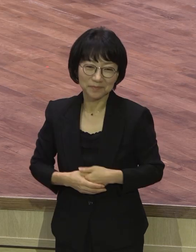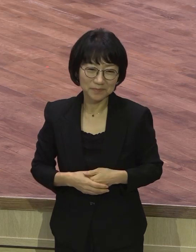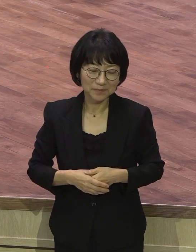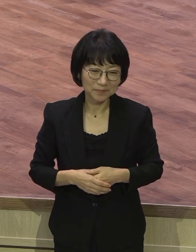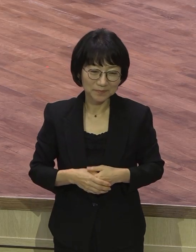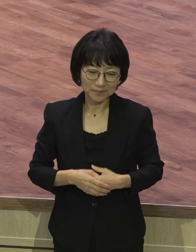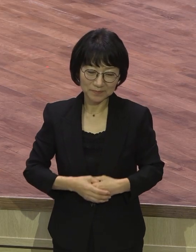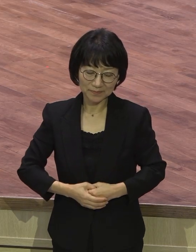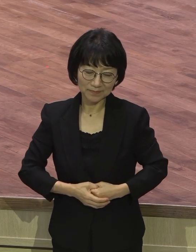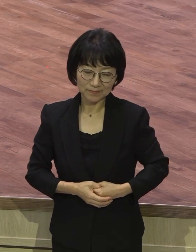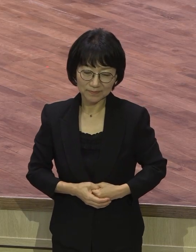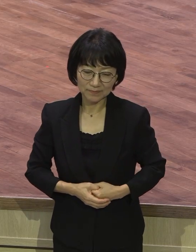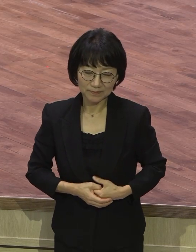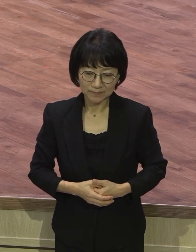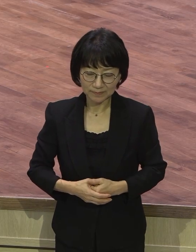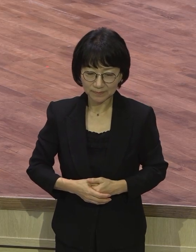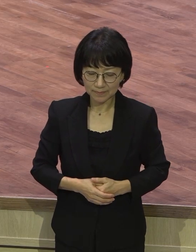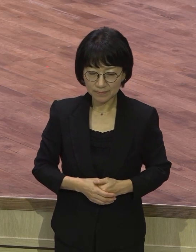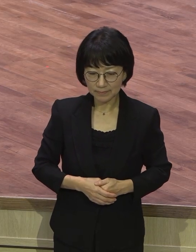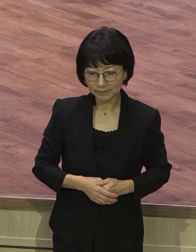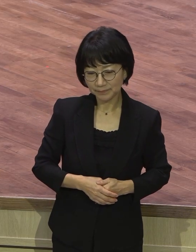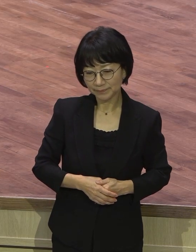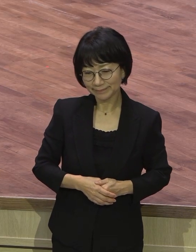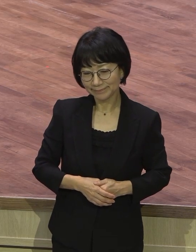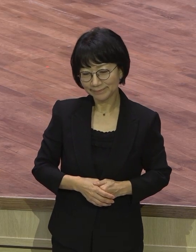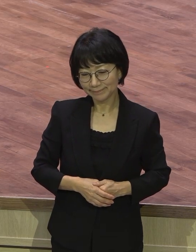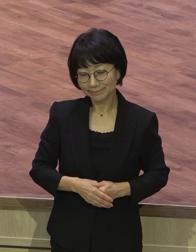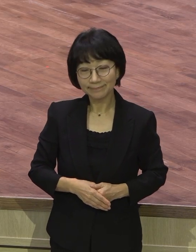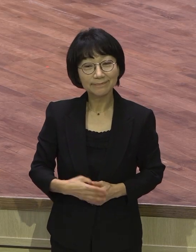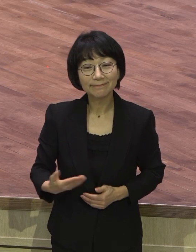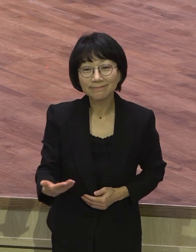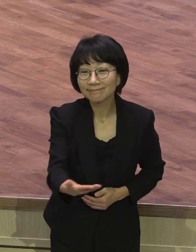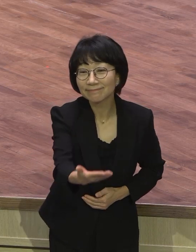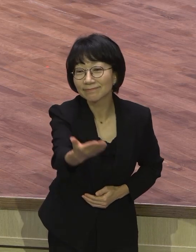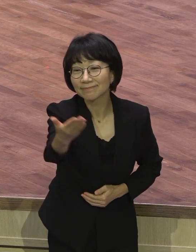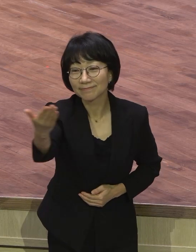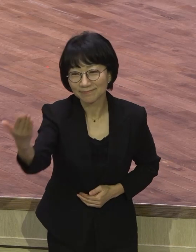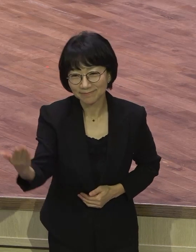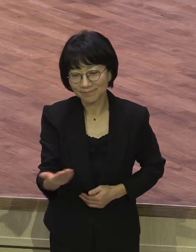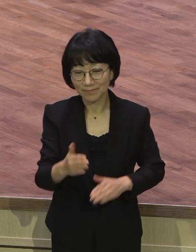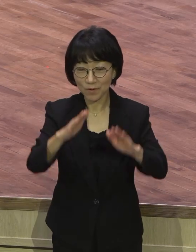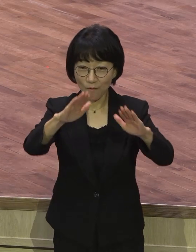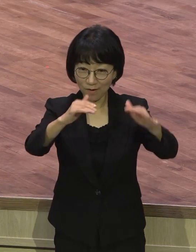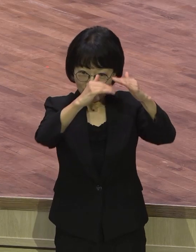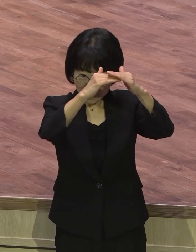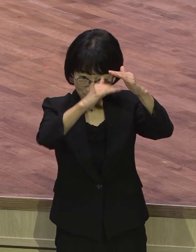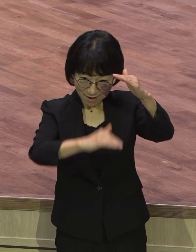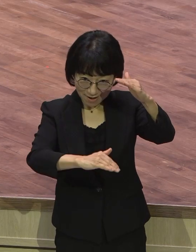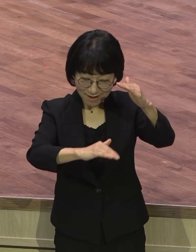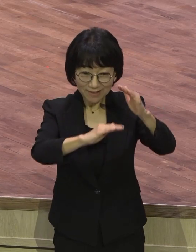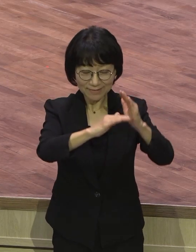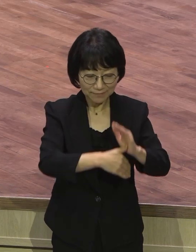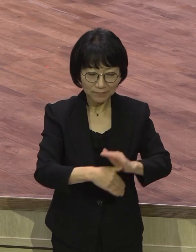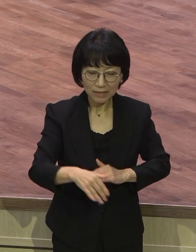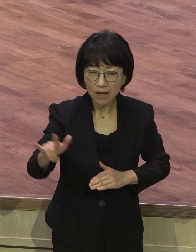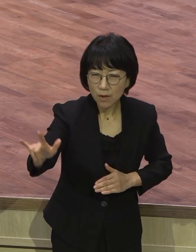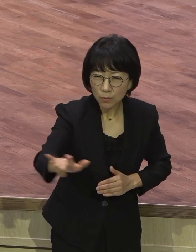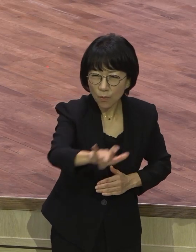하나님을 신앙생활을 보고 어떻게 생각하세요? 영계 모든 성도들 오늘 본문을 통해서 코로나19